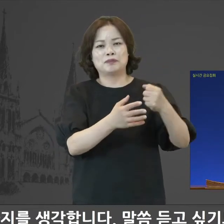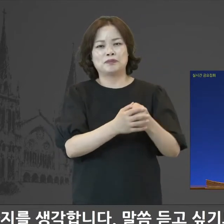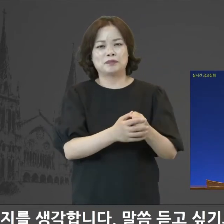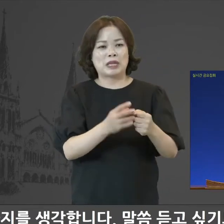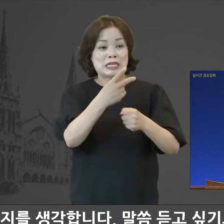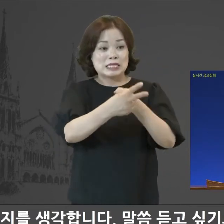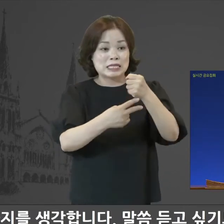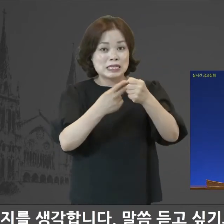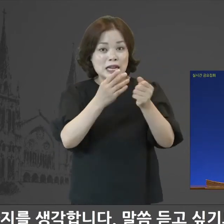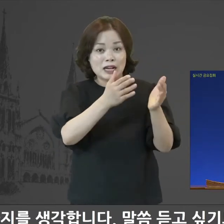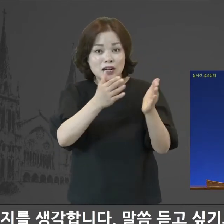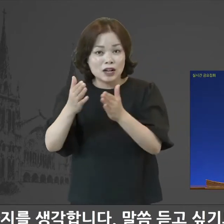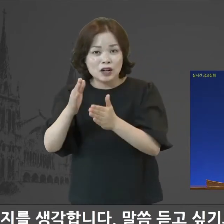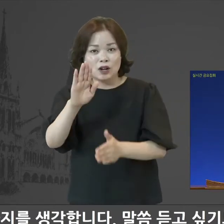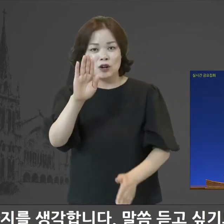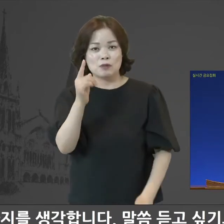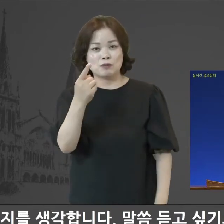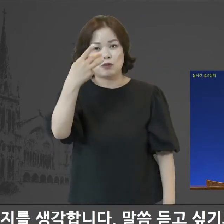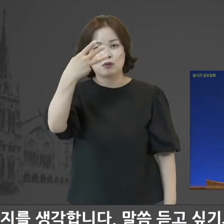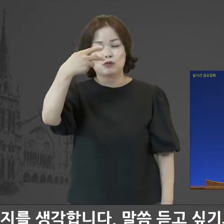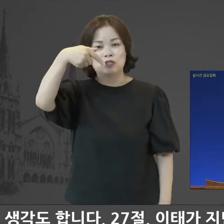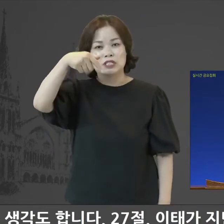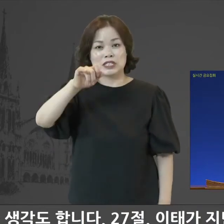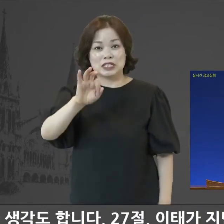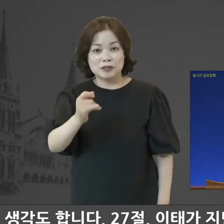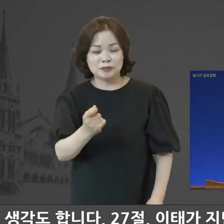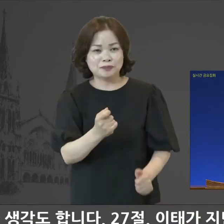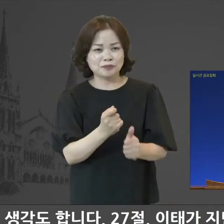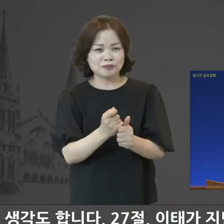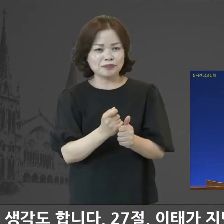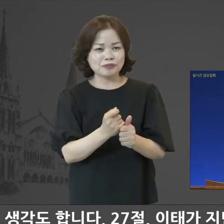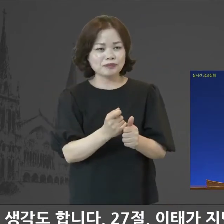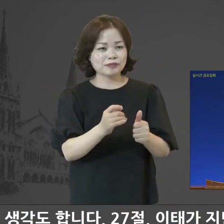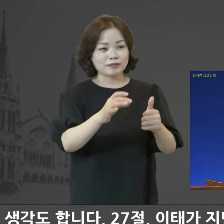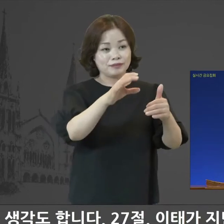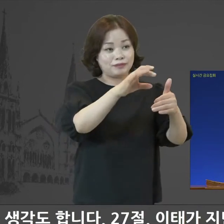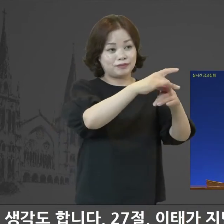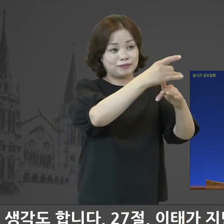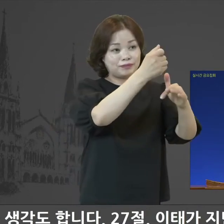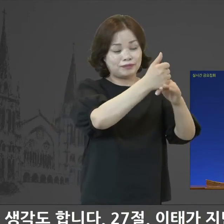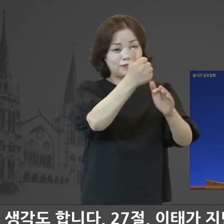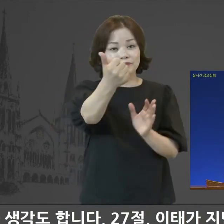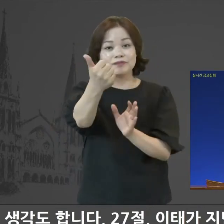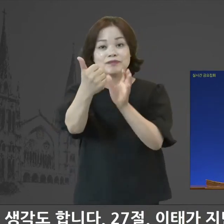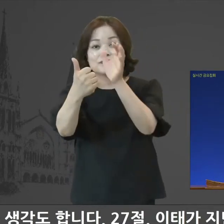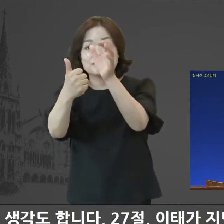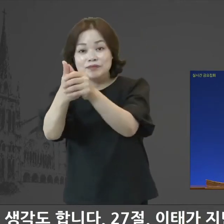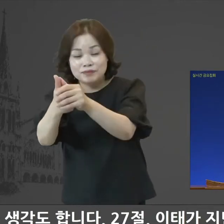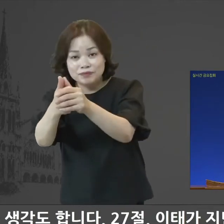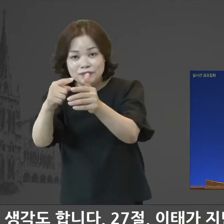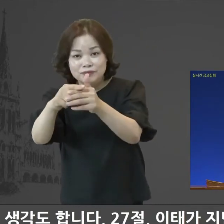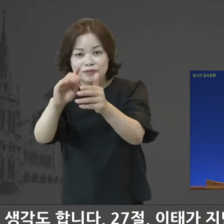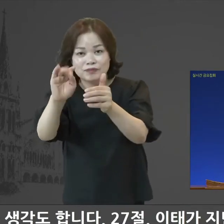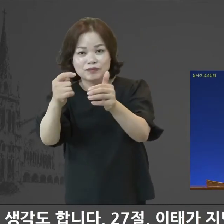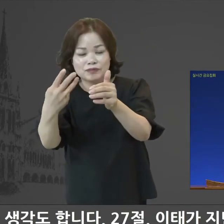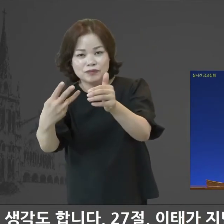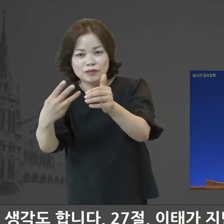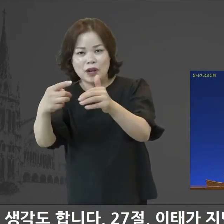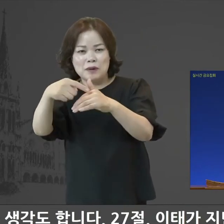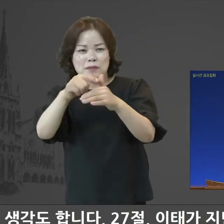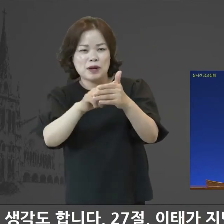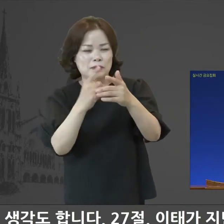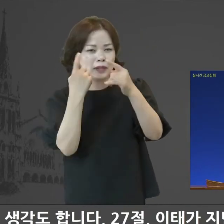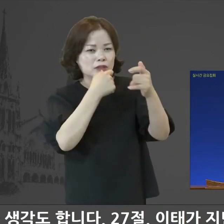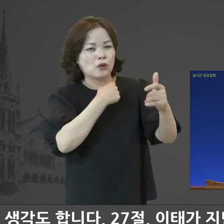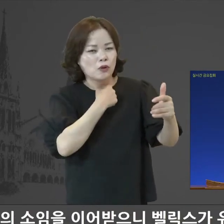지난 후 보르기오 베스도가 벨릭스의 소임을 이어받으니 벨릭스가 유대인의 마음을 얻고자 하여